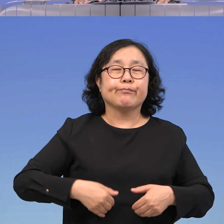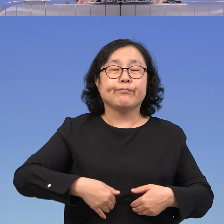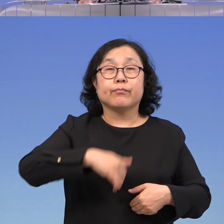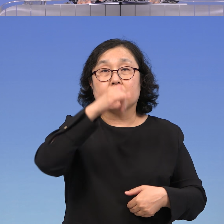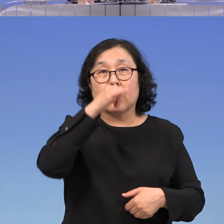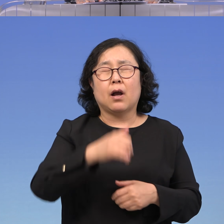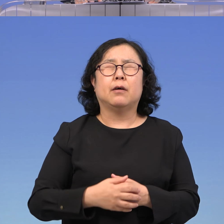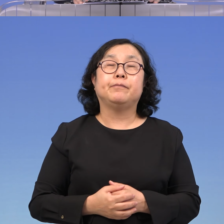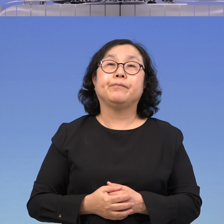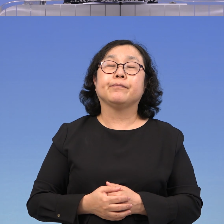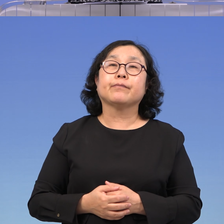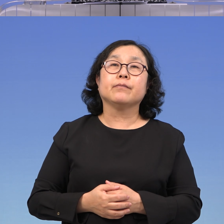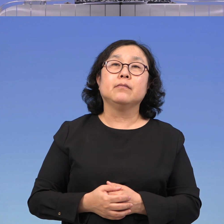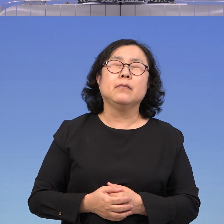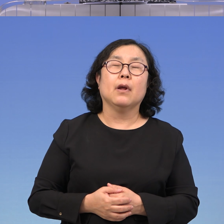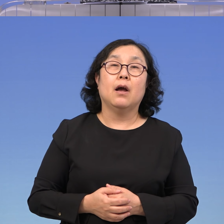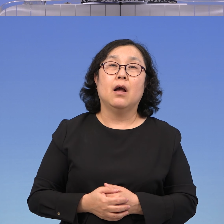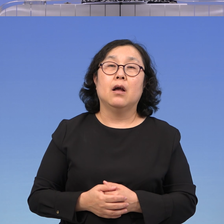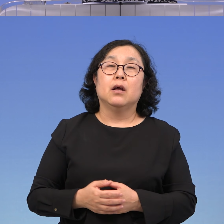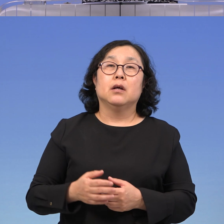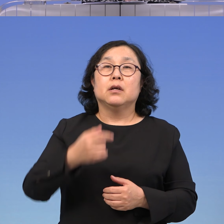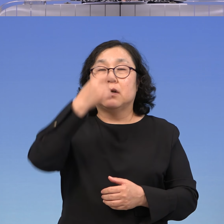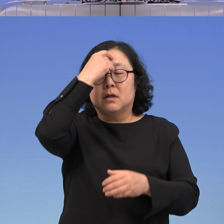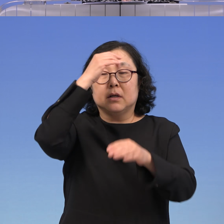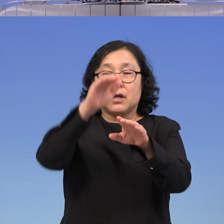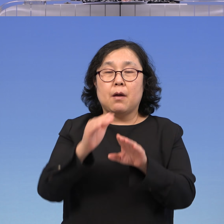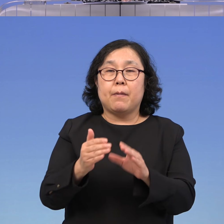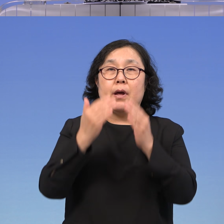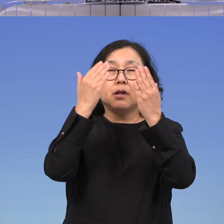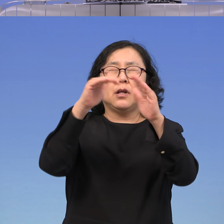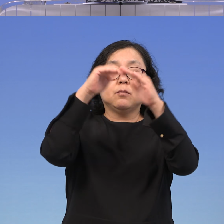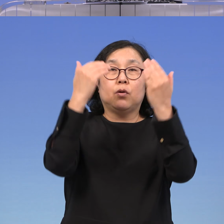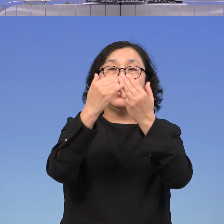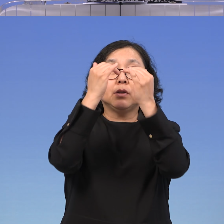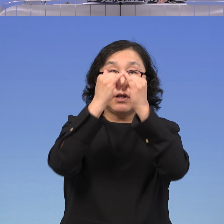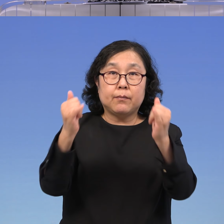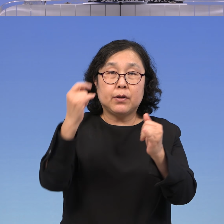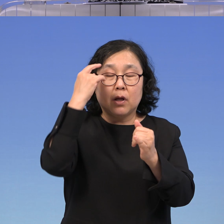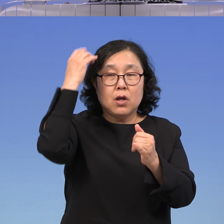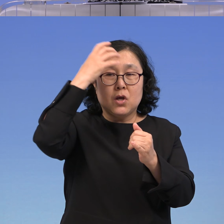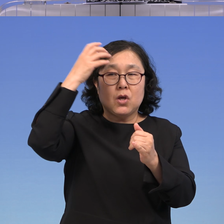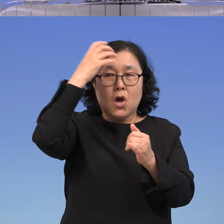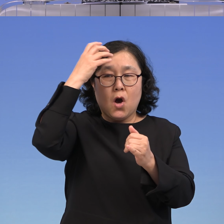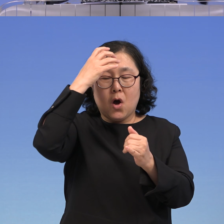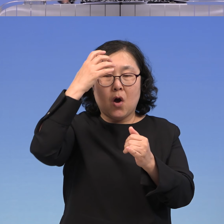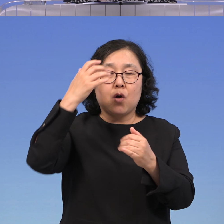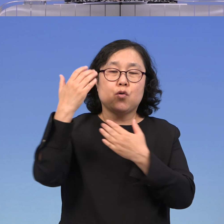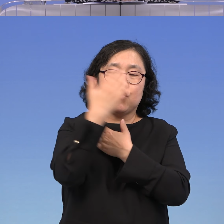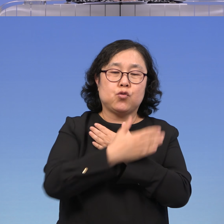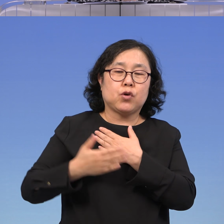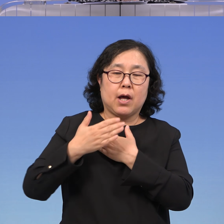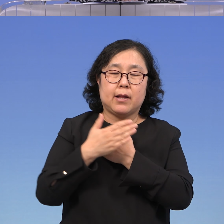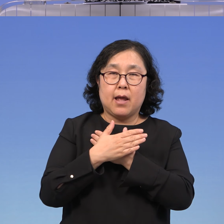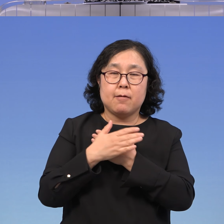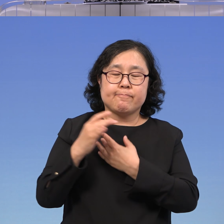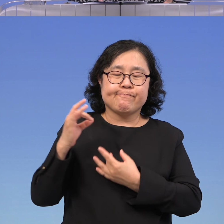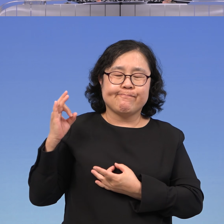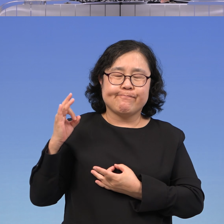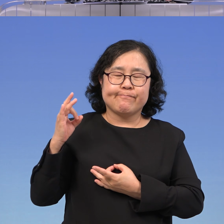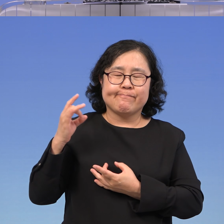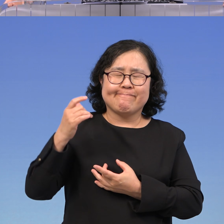점은 오늘 예배드리는 모든 성도님들 영육 간에 경직된 것들이다 풀어 주시길 바랍니다